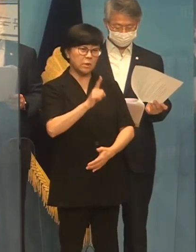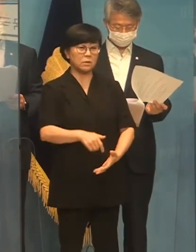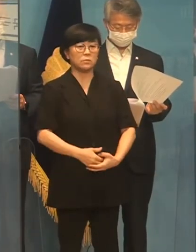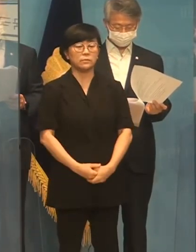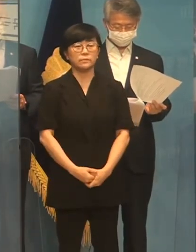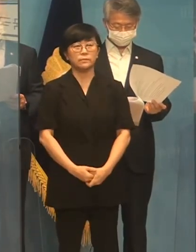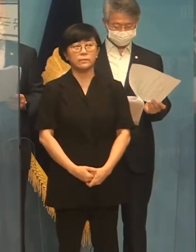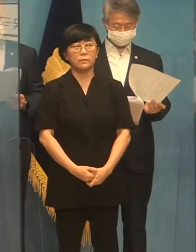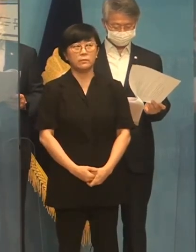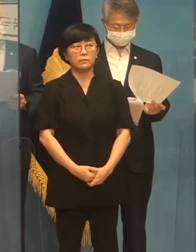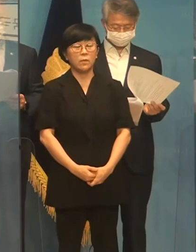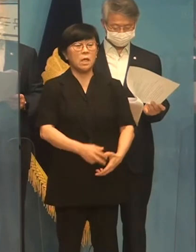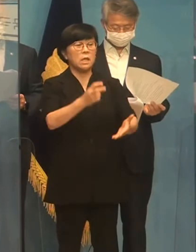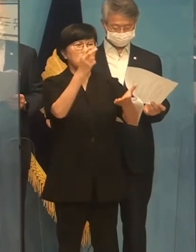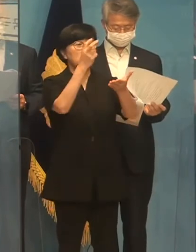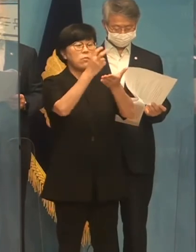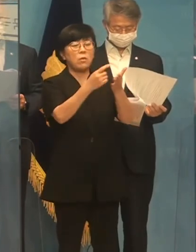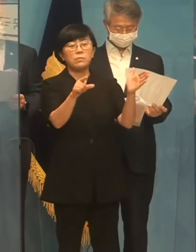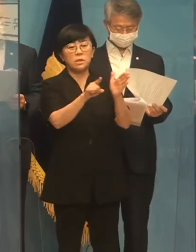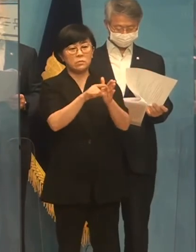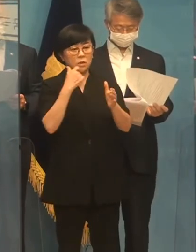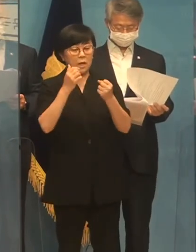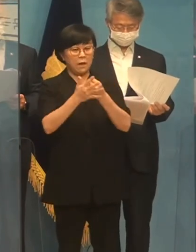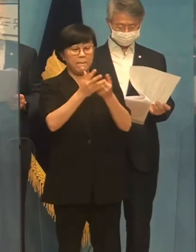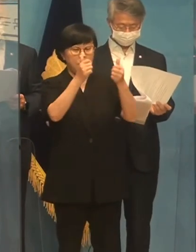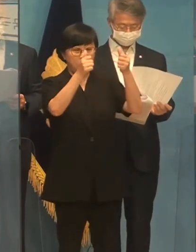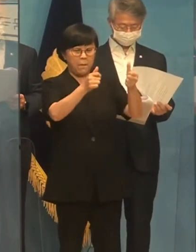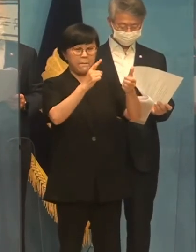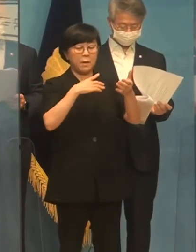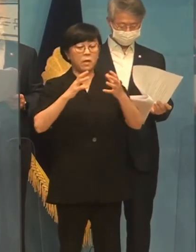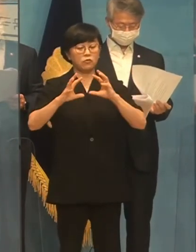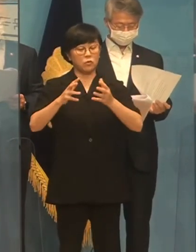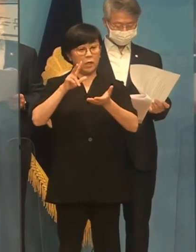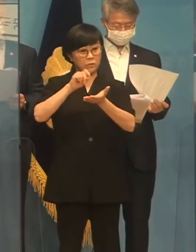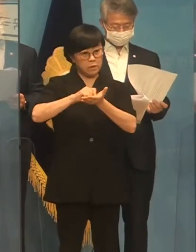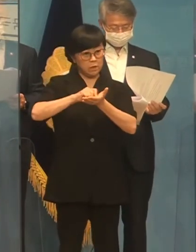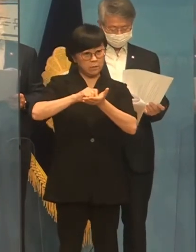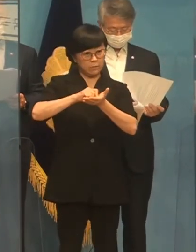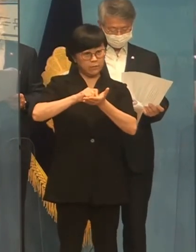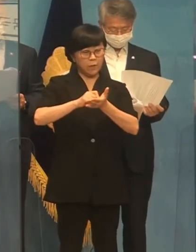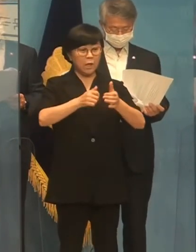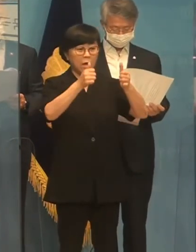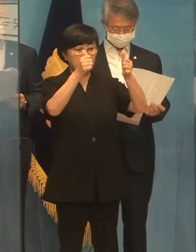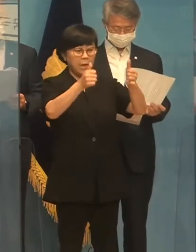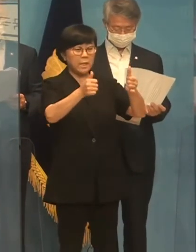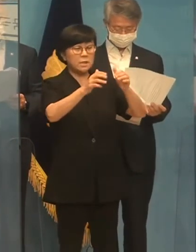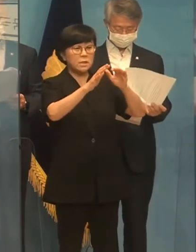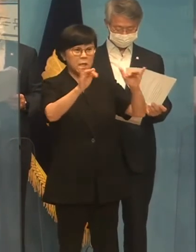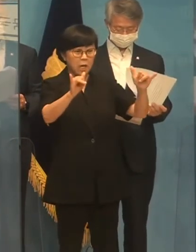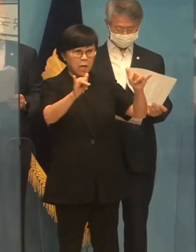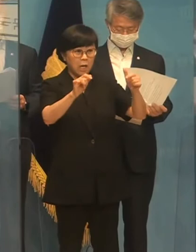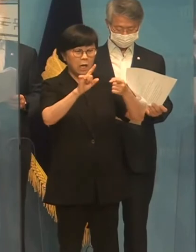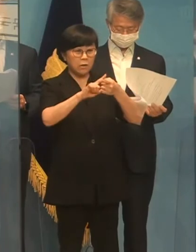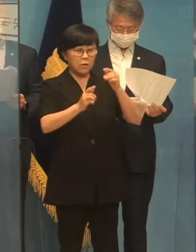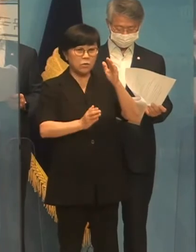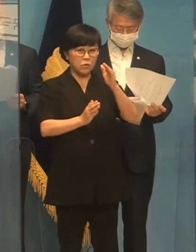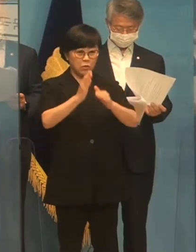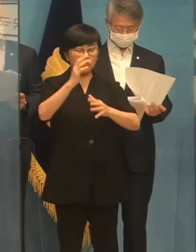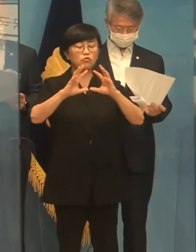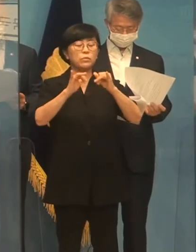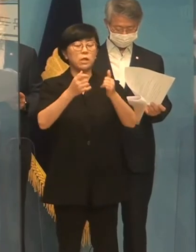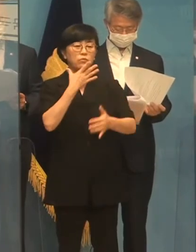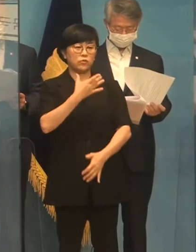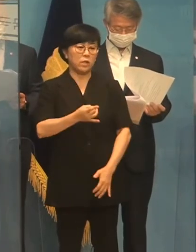의문입니다. 사법불신은 법원만이 아닌 국가의 문제이며 판사의 불행을 넘어서는 국민의